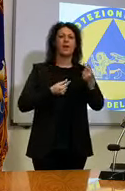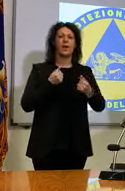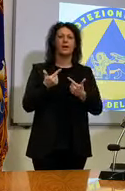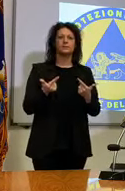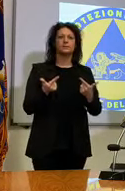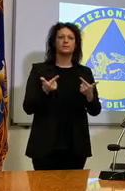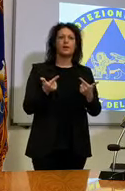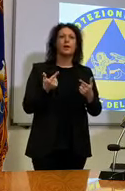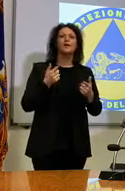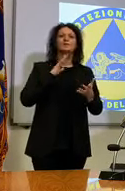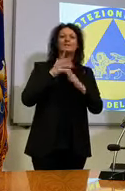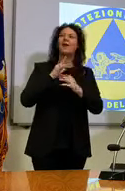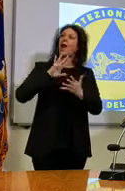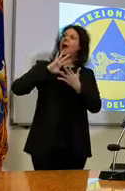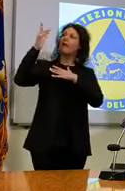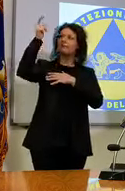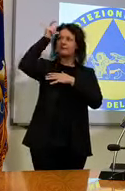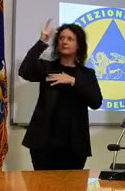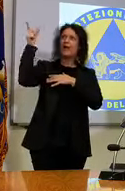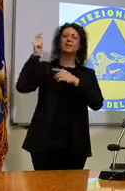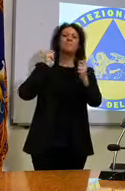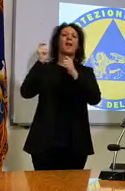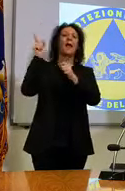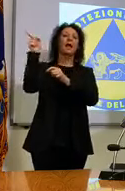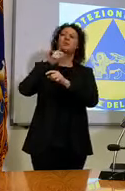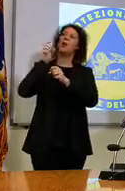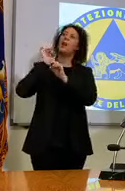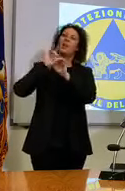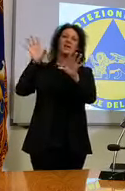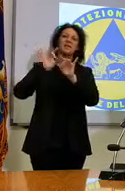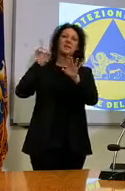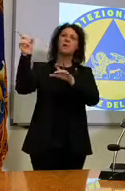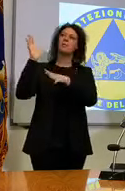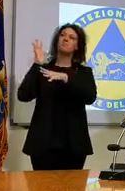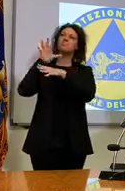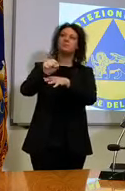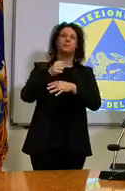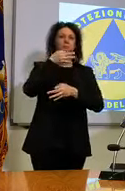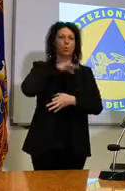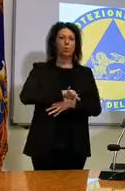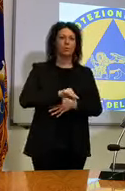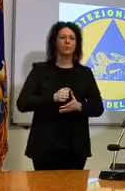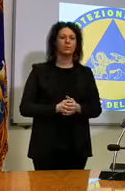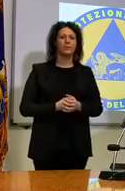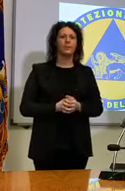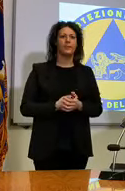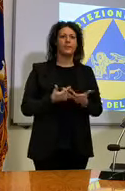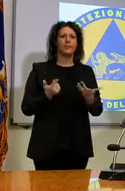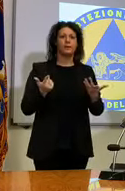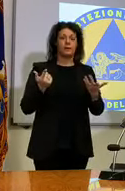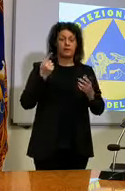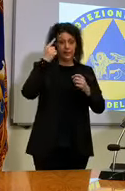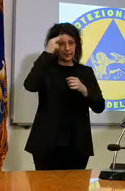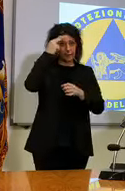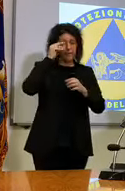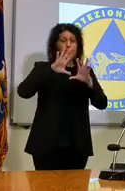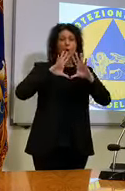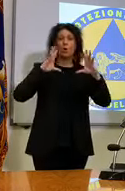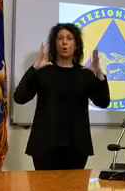mercati liberi ad altri. Non possiamo neanche crogiolarci del fatto che l'intero mondo è in